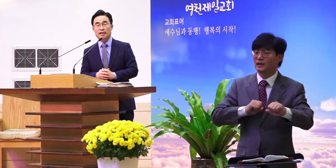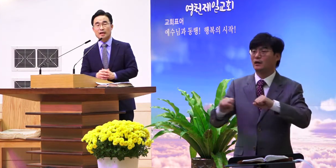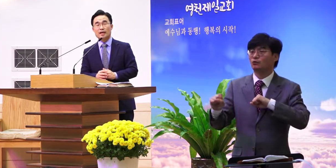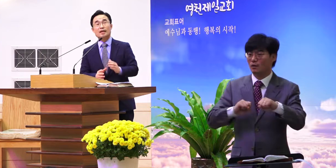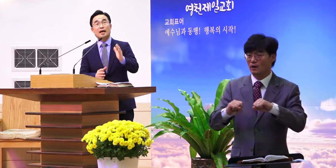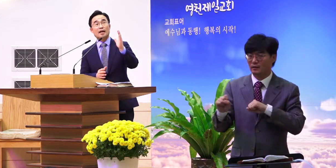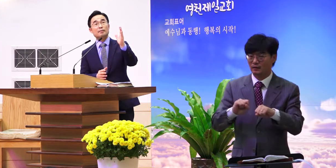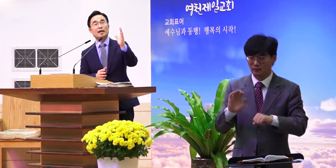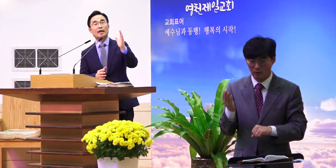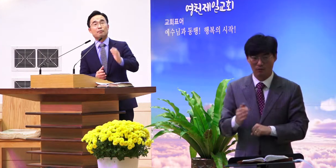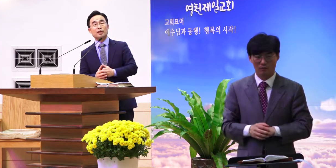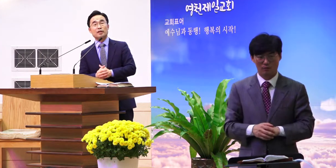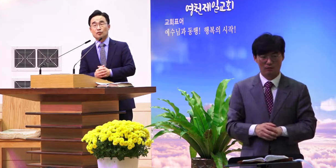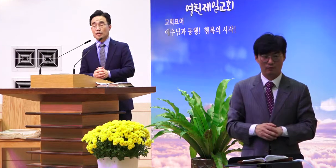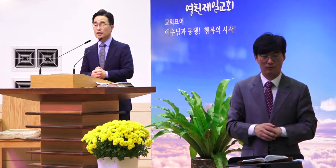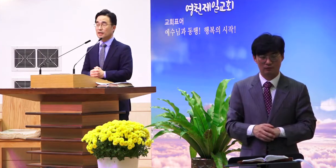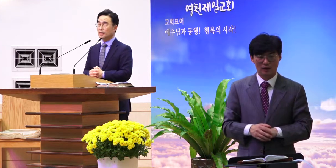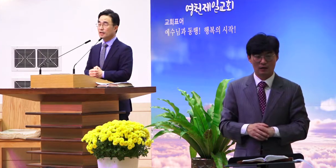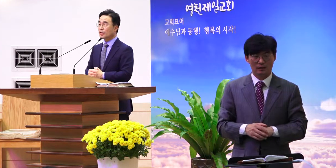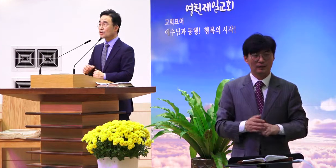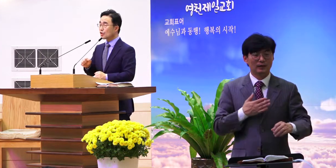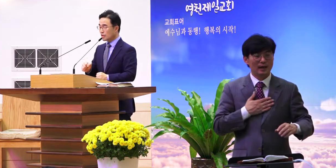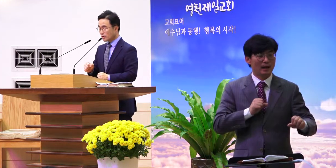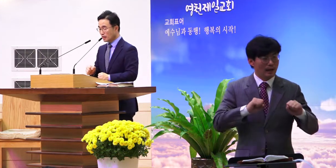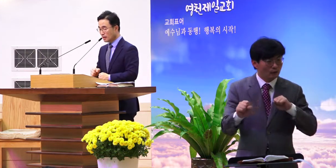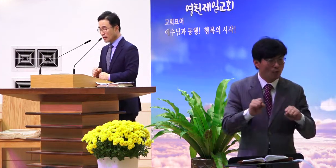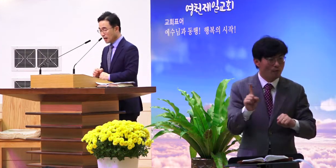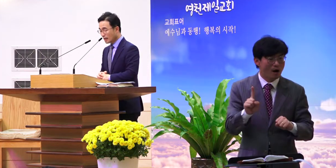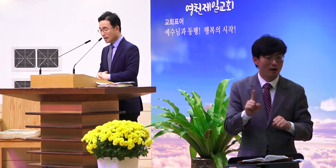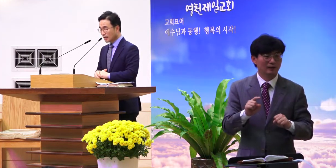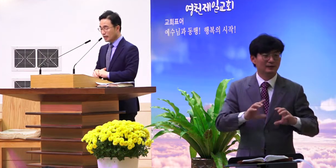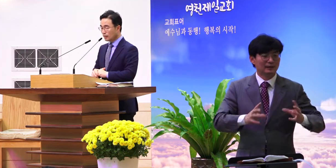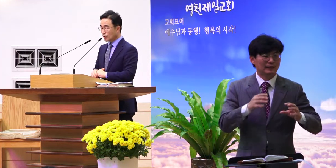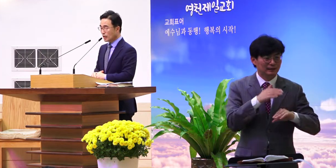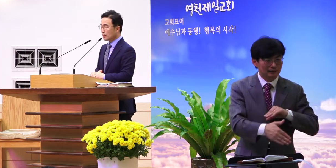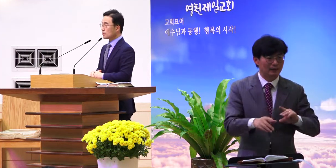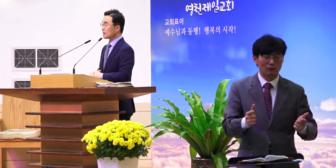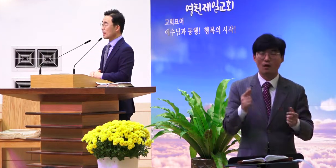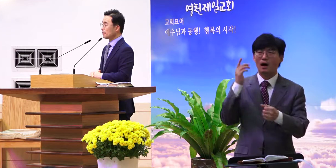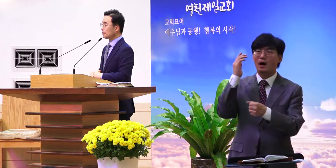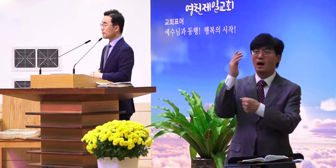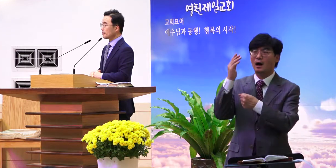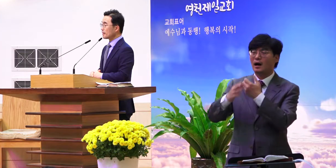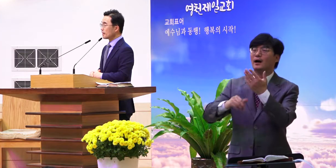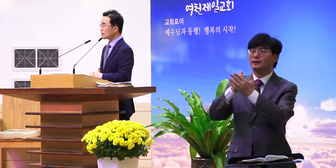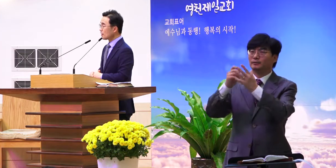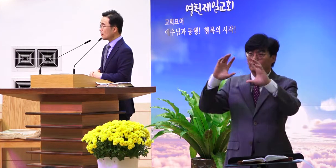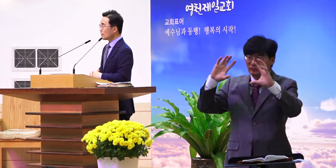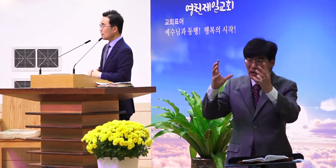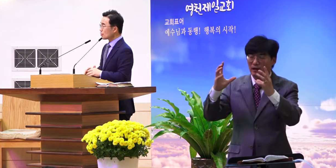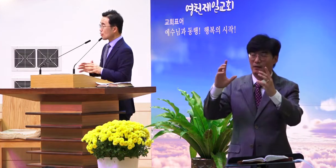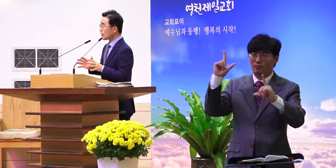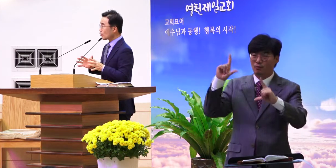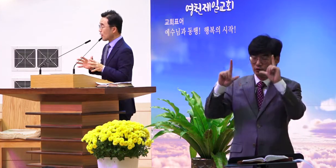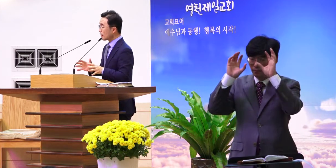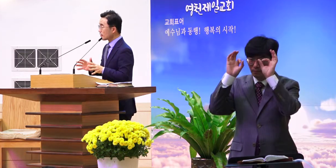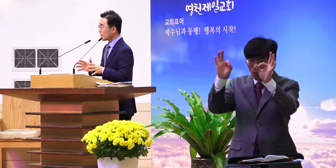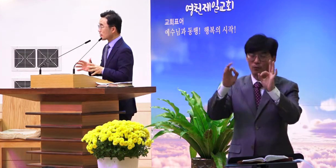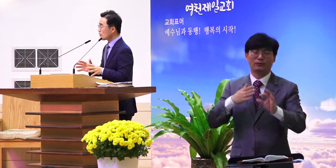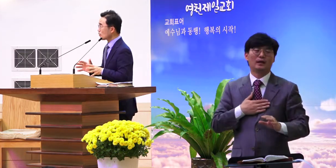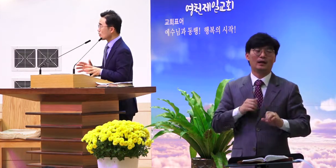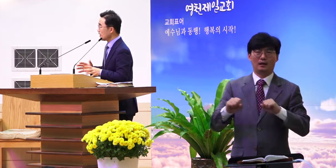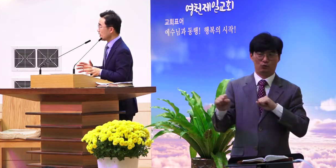것이 아니라 하나님 나라에 뿌리를 두는 그런 정체성을 갖게 된다는 것입니다. 그래서